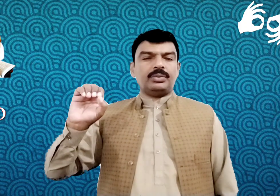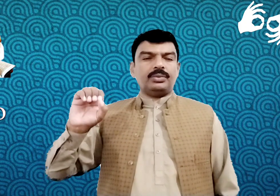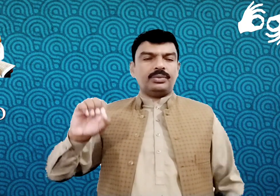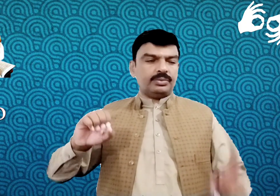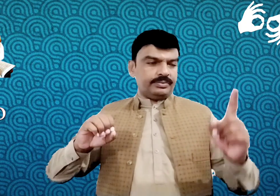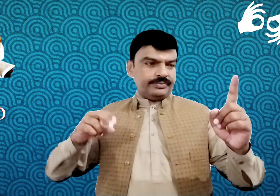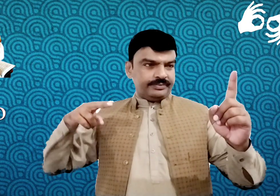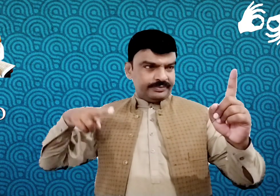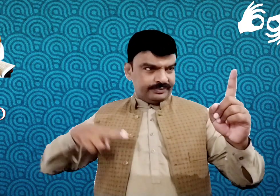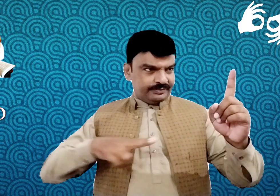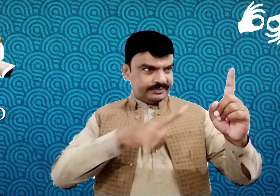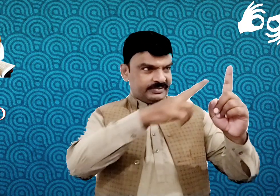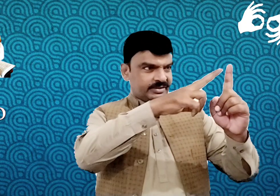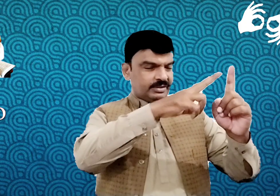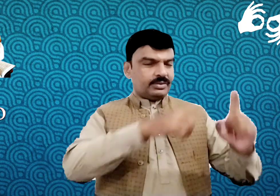HERO हीरो